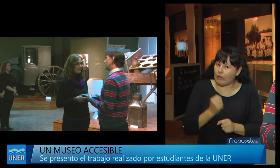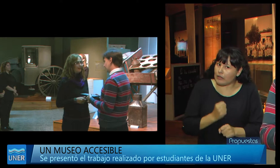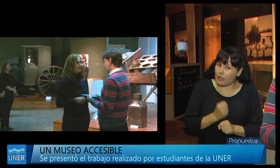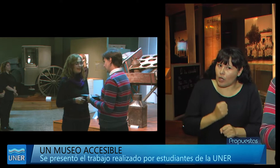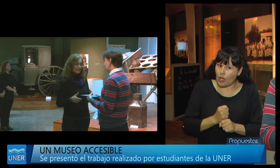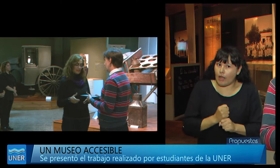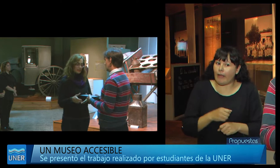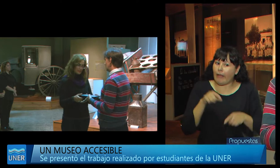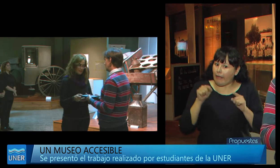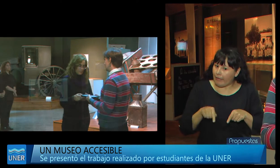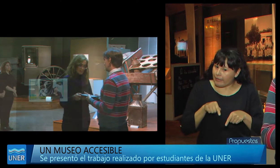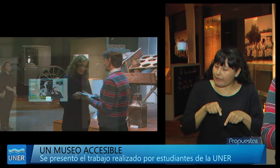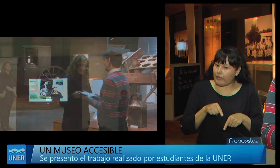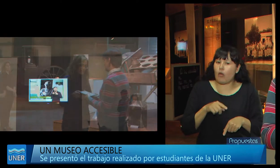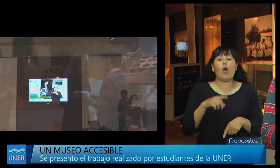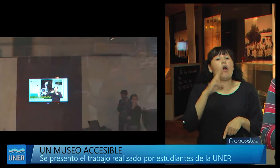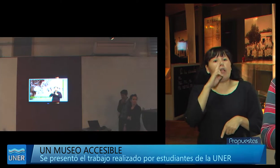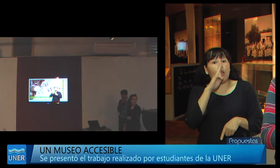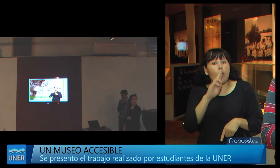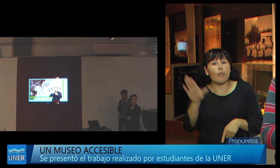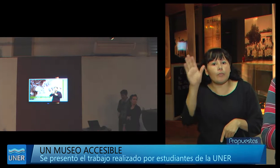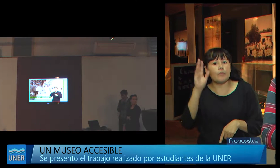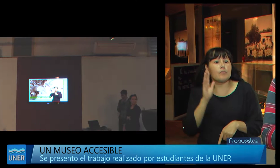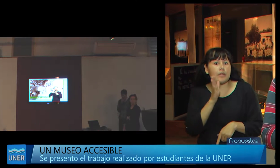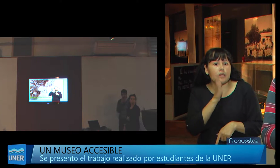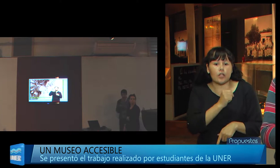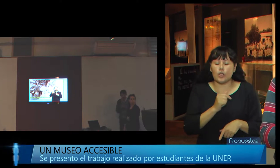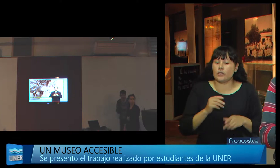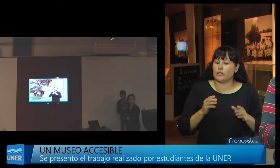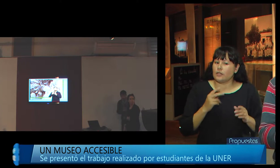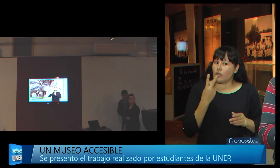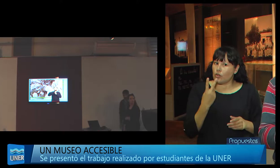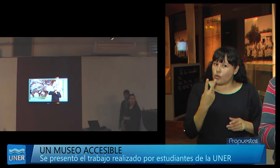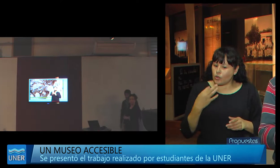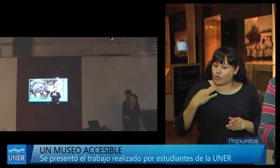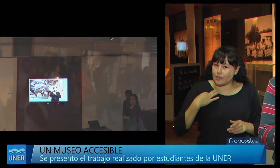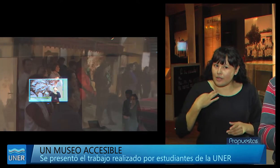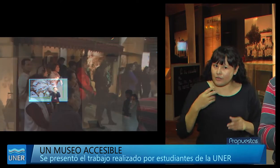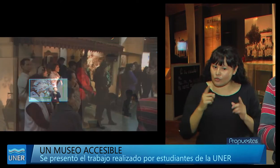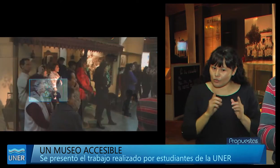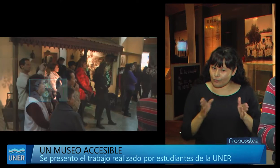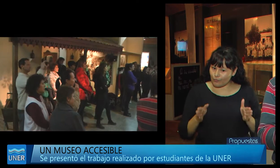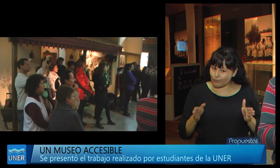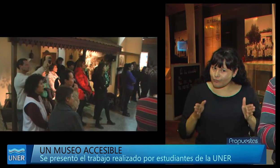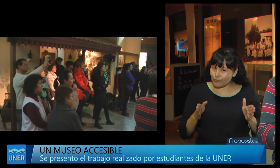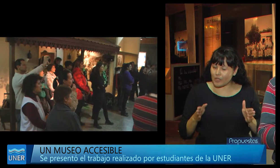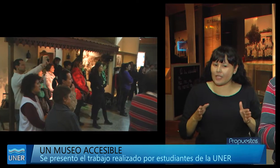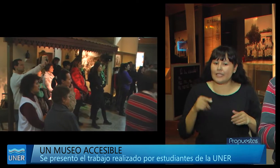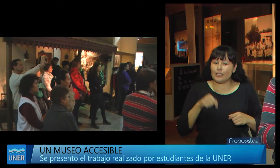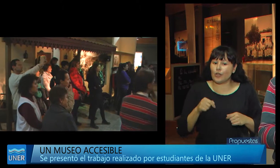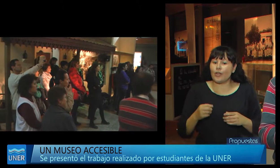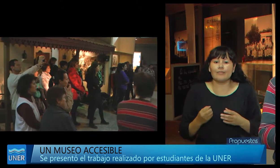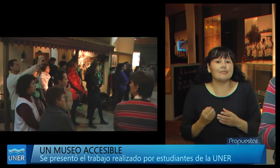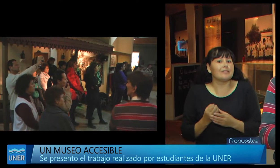año 2014 ya, prácticamente 2 años ya que enviamos todo. Y bueno, y hoy surgió esto acá